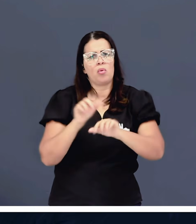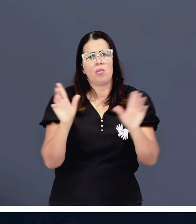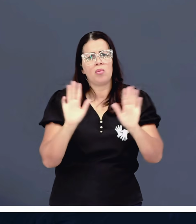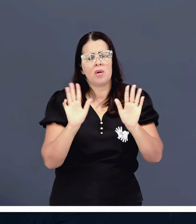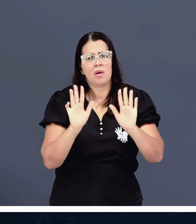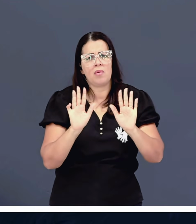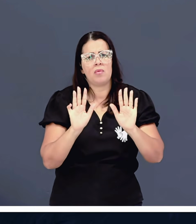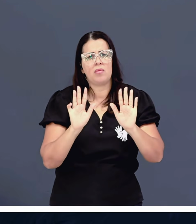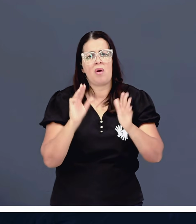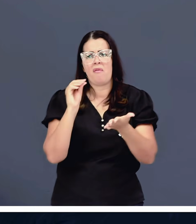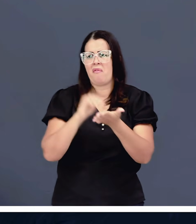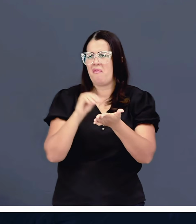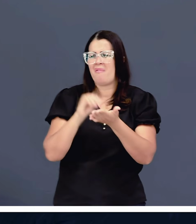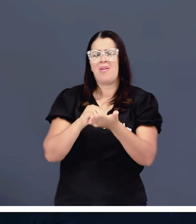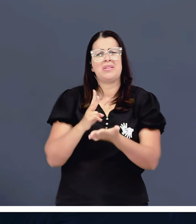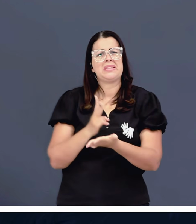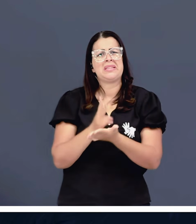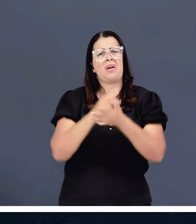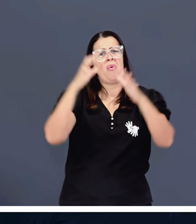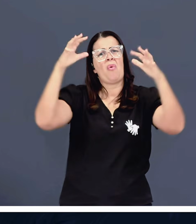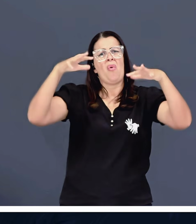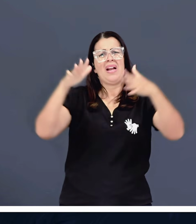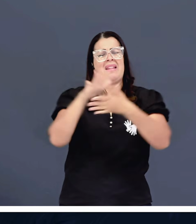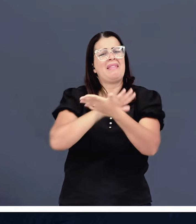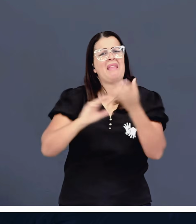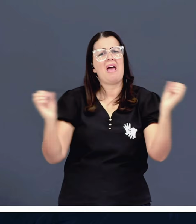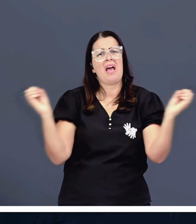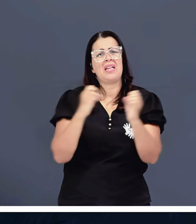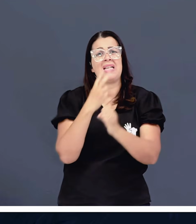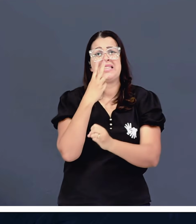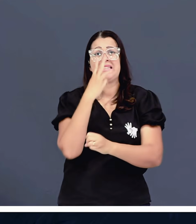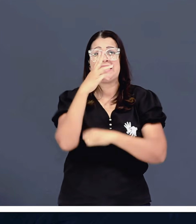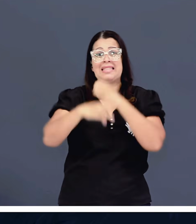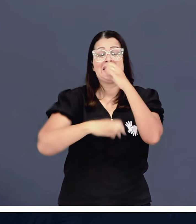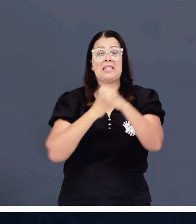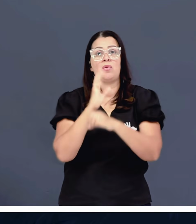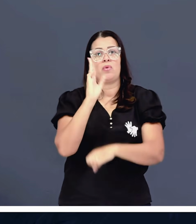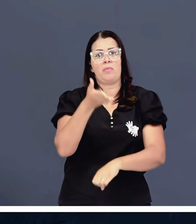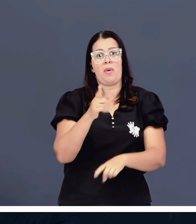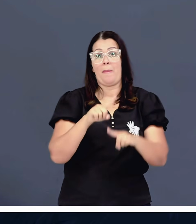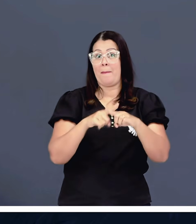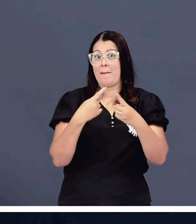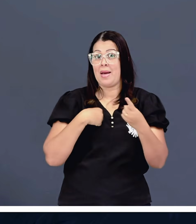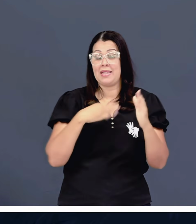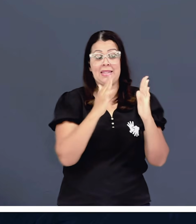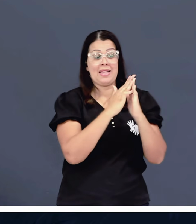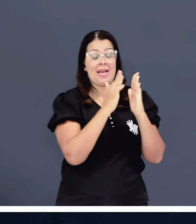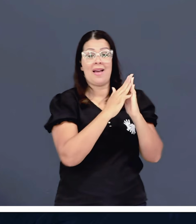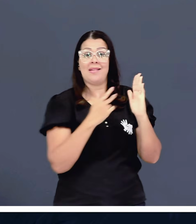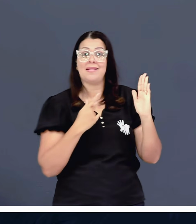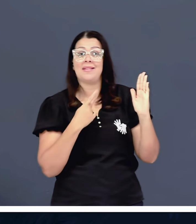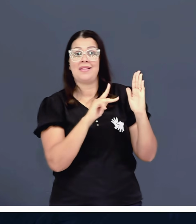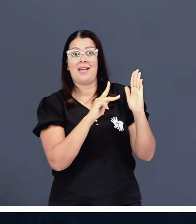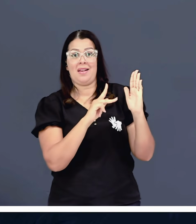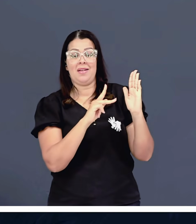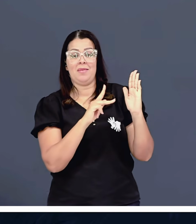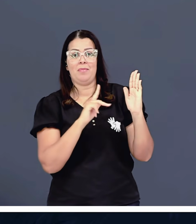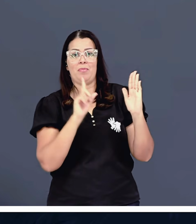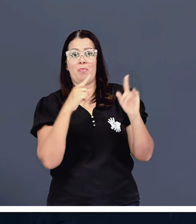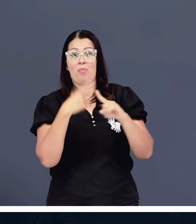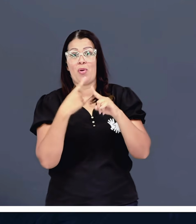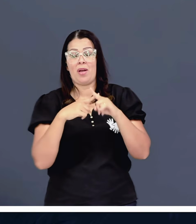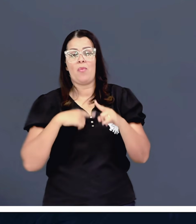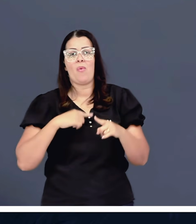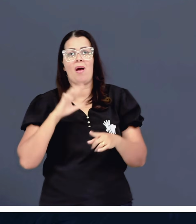O cenário de falta e escassez, ele continuou durante 3 anos e meio. Mas na casa dela, por uma decisão